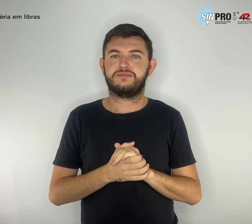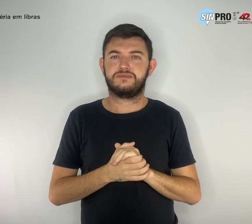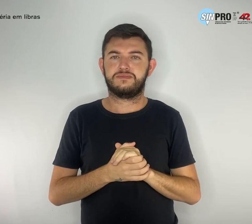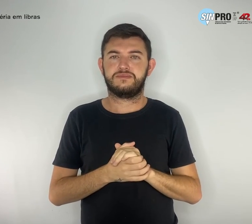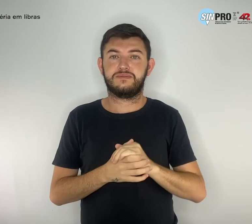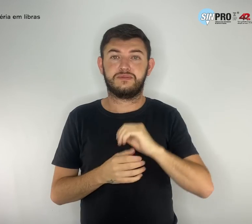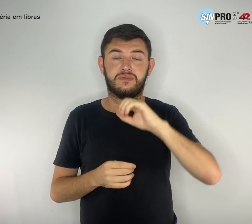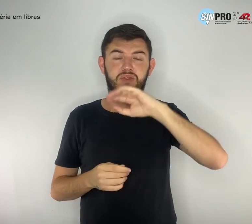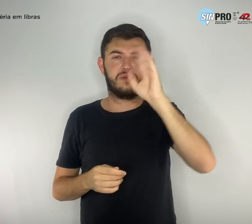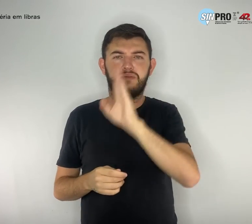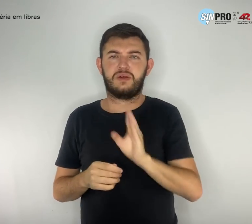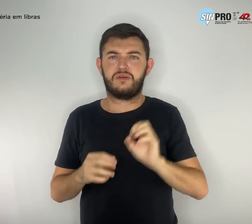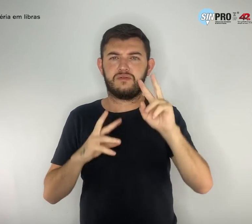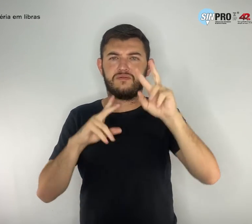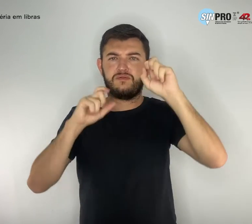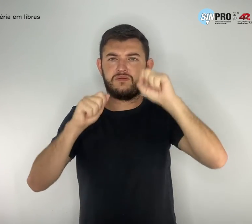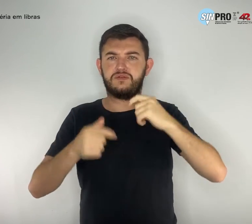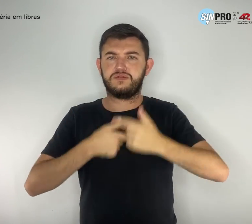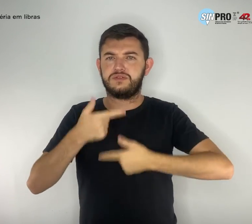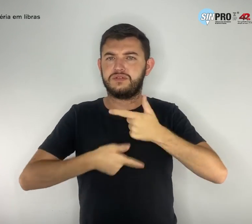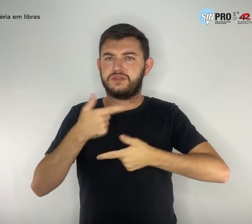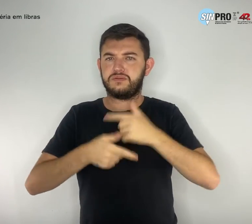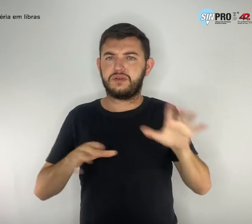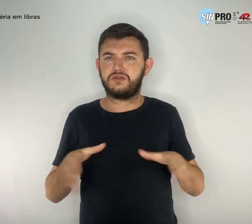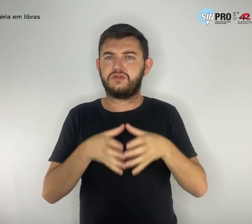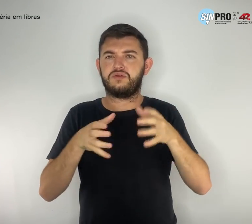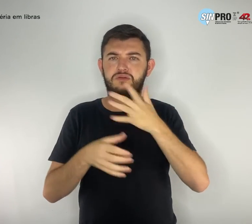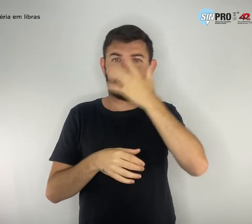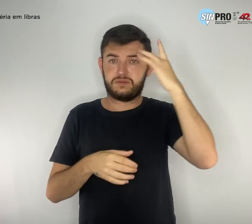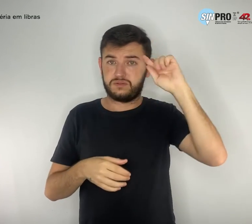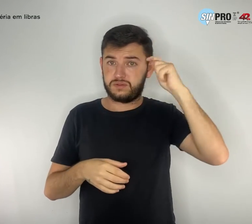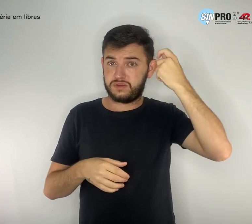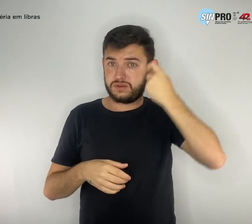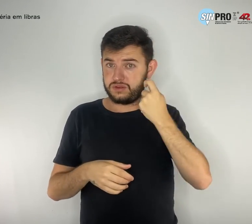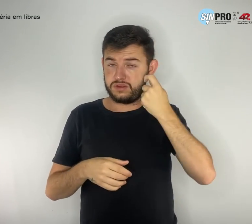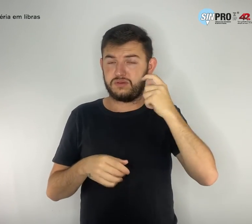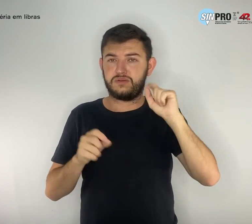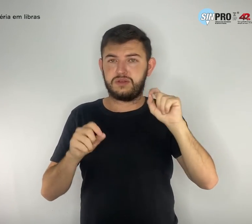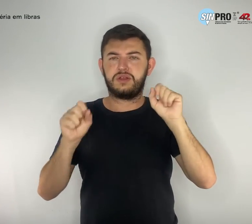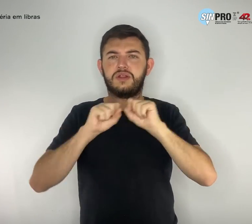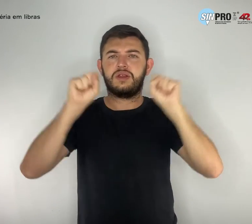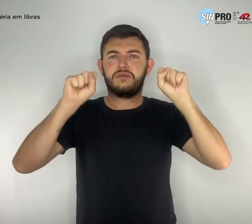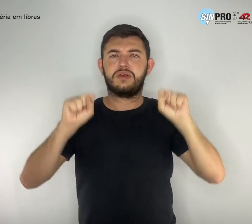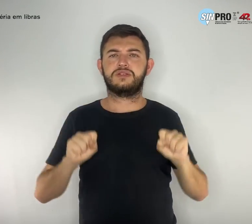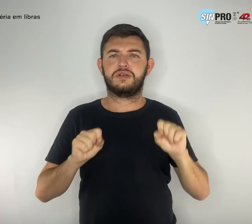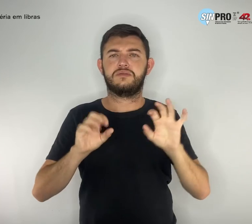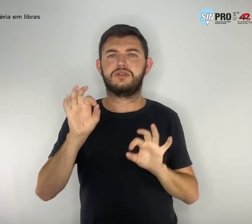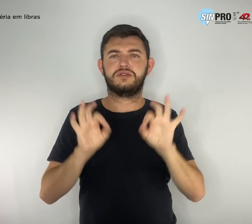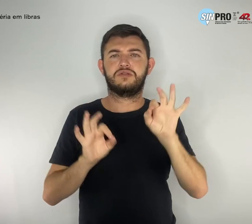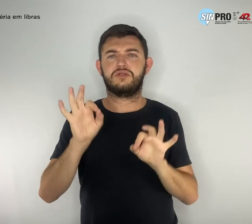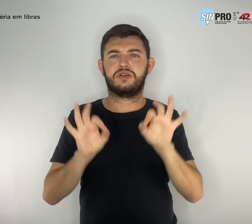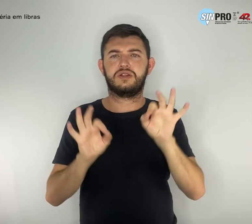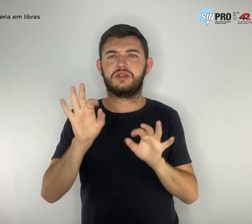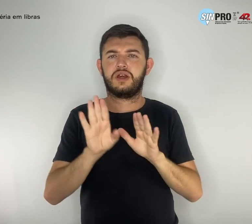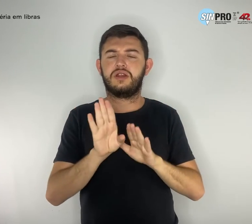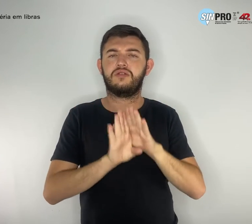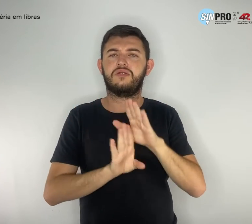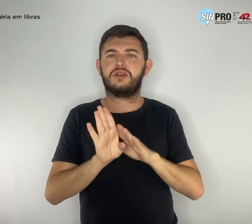de trabalho dos negros foi sistematicamente orientada pela lógica da violência. Mesmo